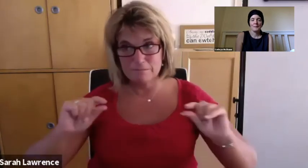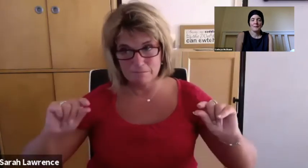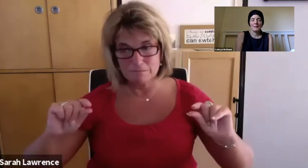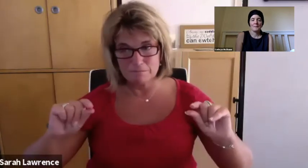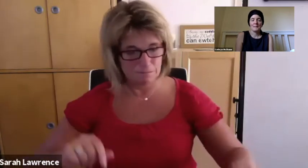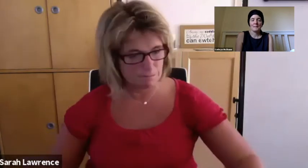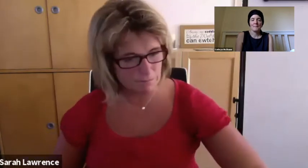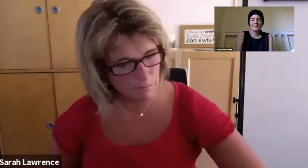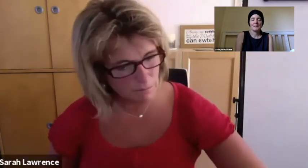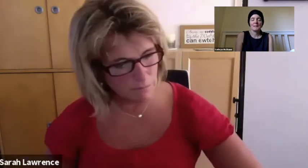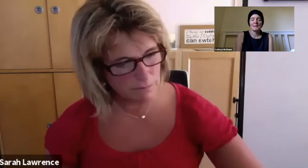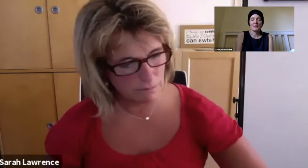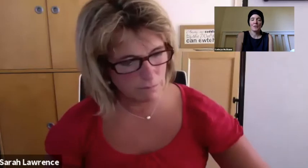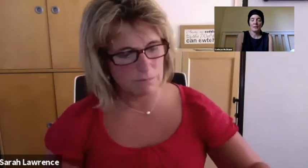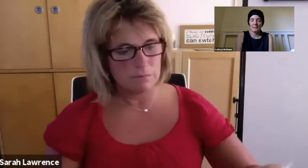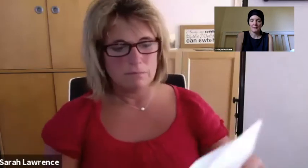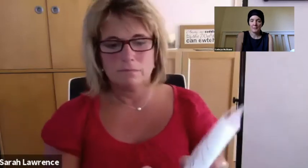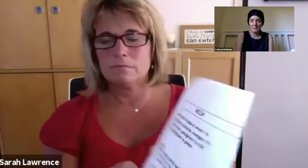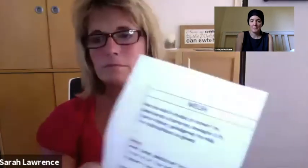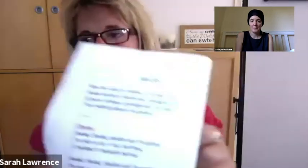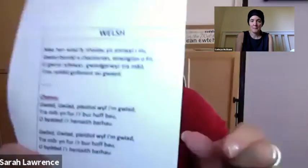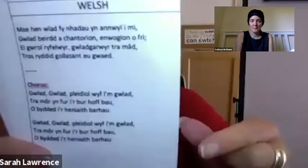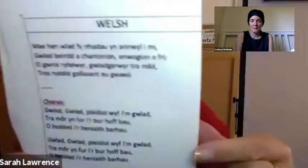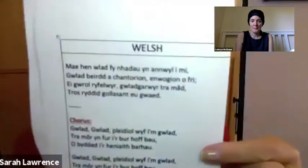A wedyn, llinell olaf.